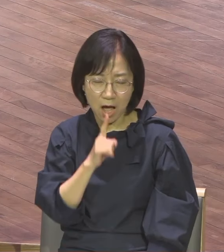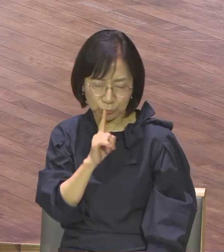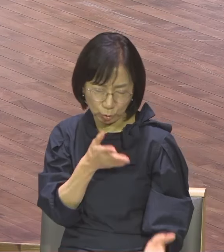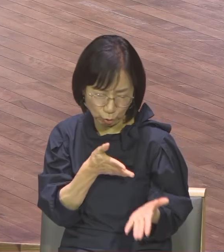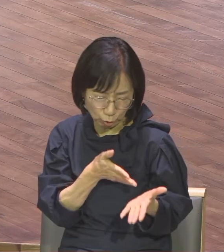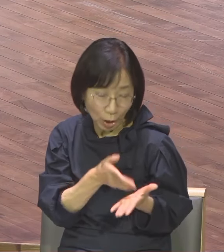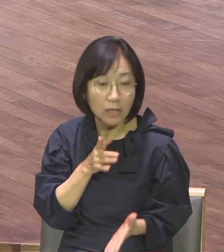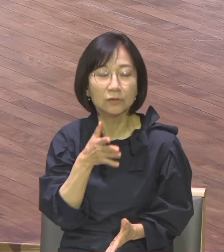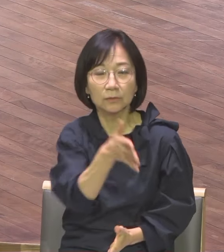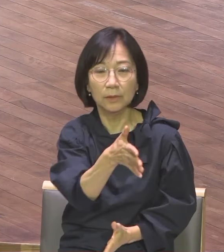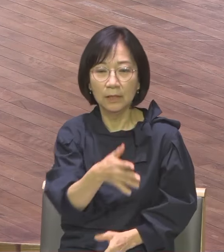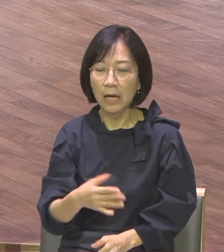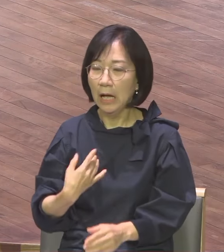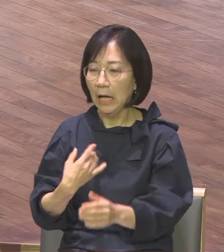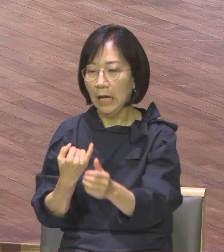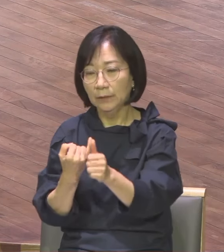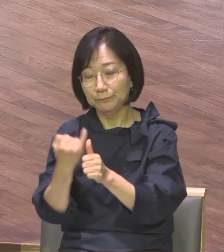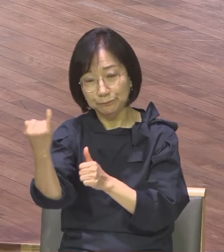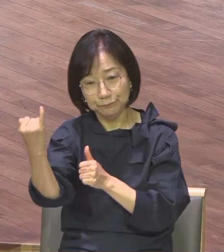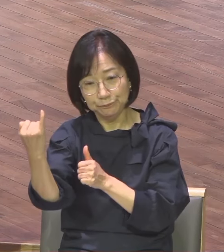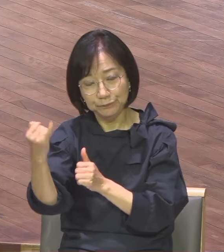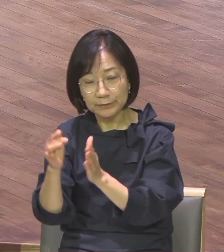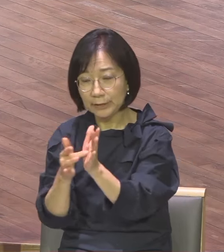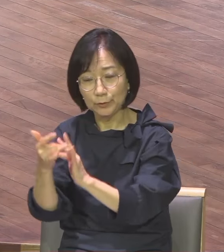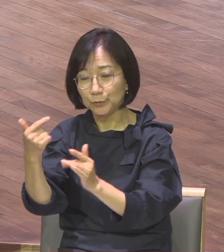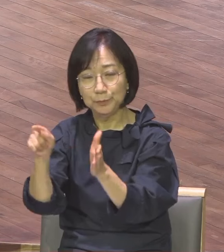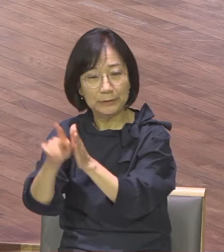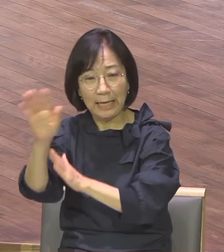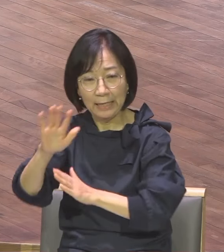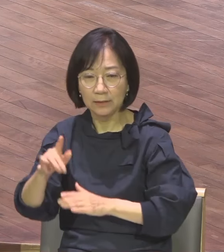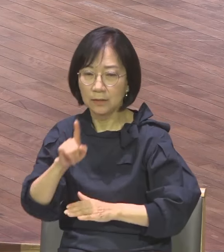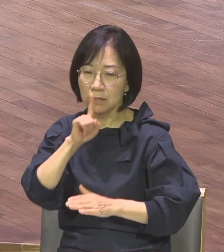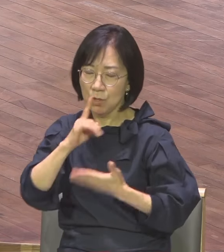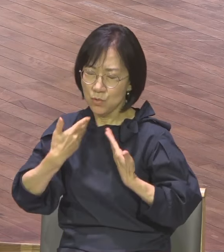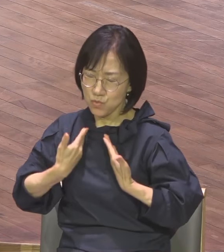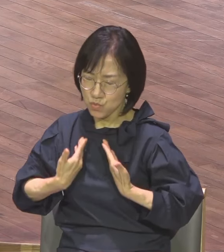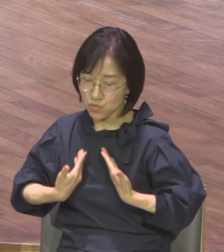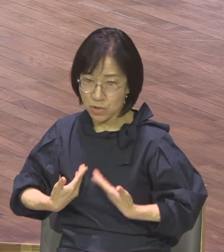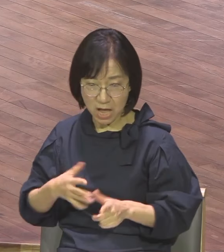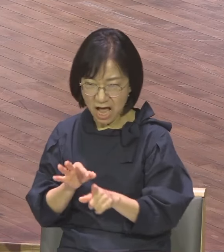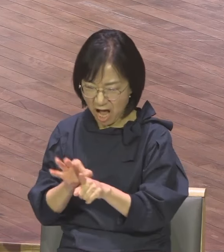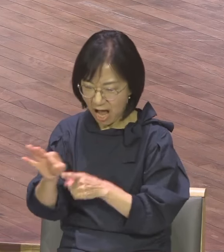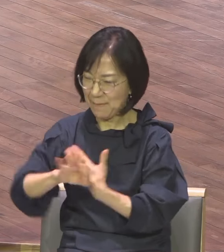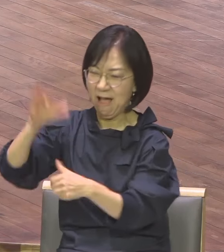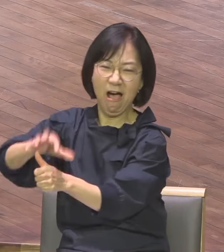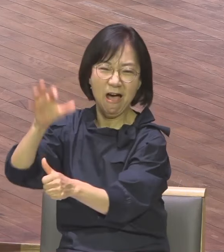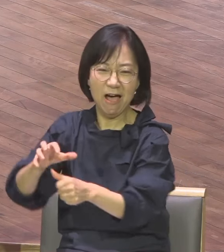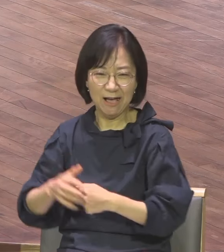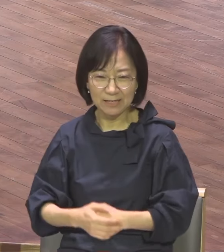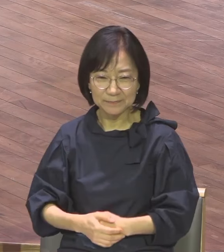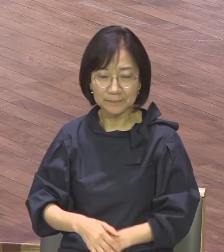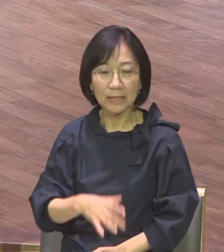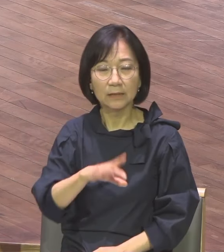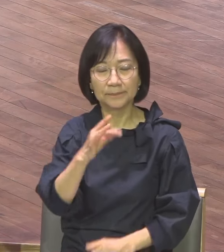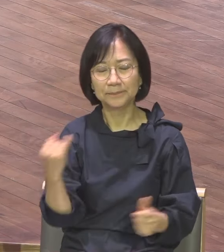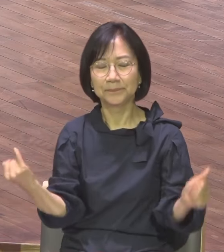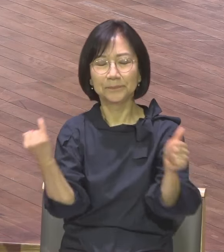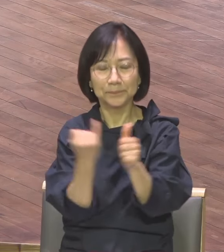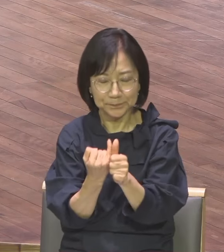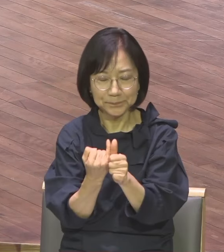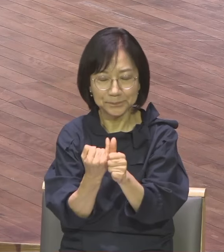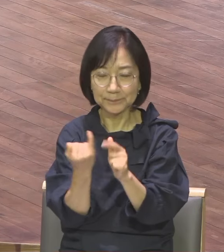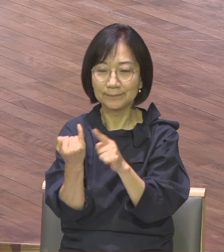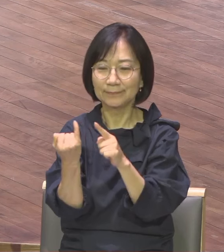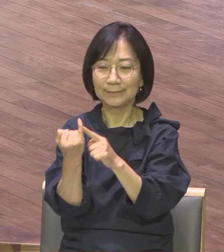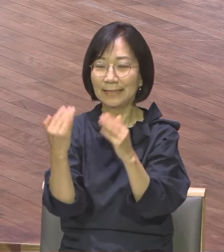집은 불신, 우리 집사람 불신 가정이거든. 그 집은 말하면 안 돼요. 말 안 해. 내가 장가를 가가지고 처음 장가가 처음으로